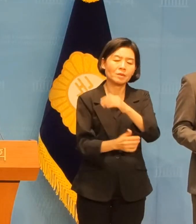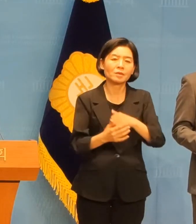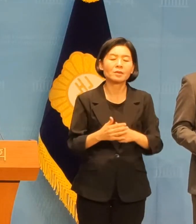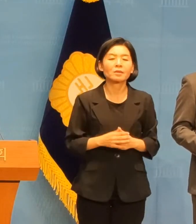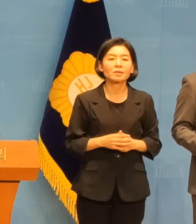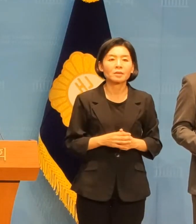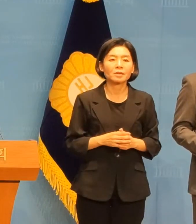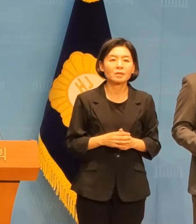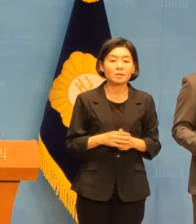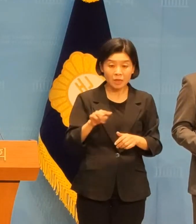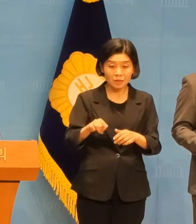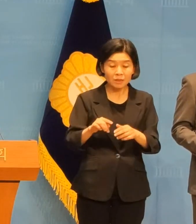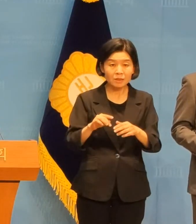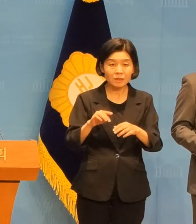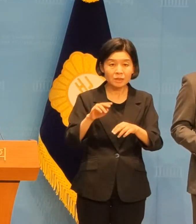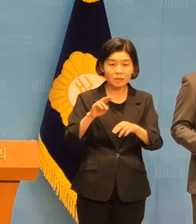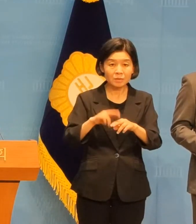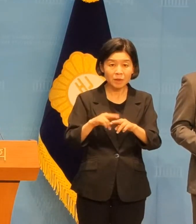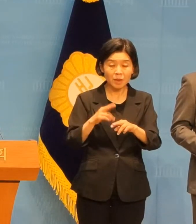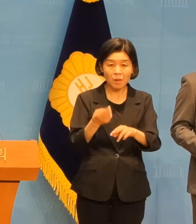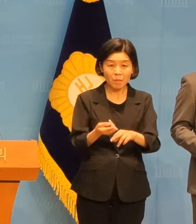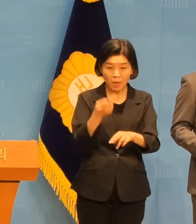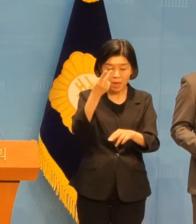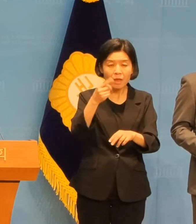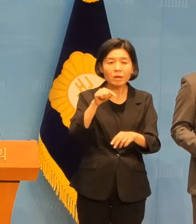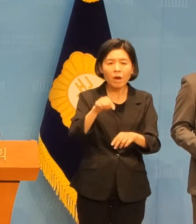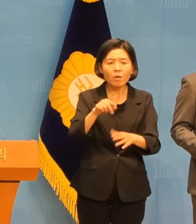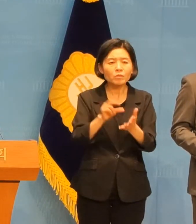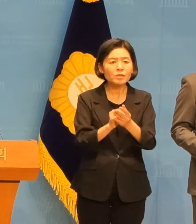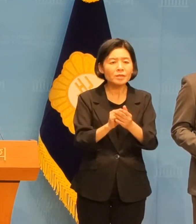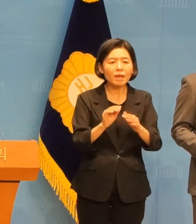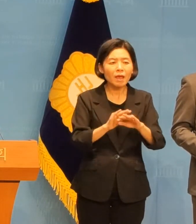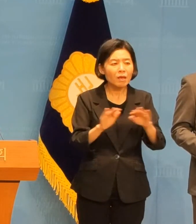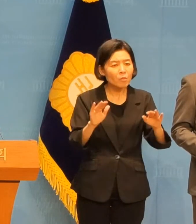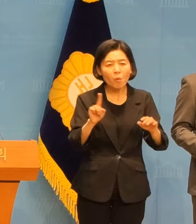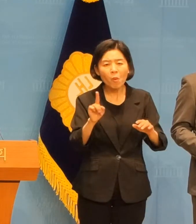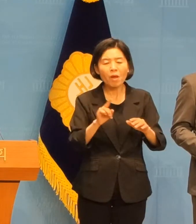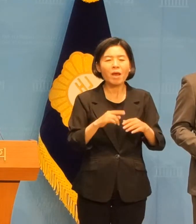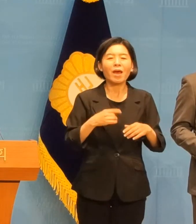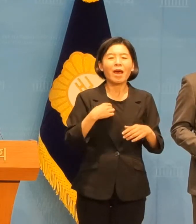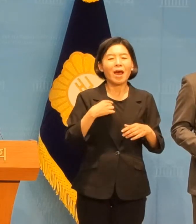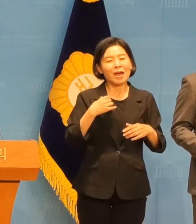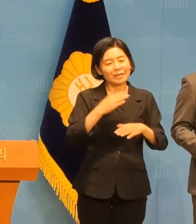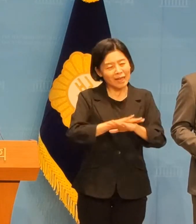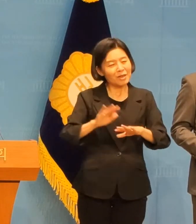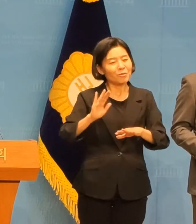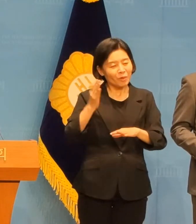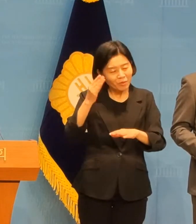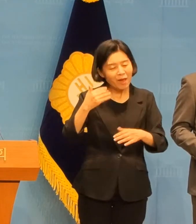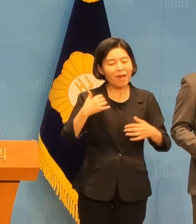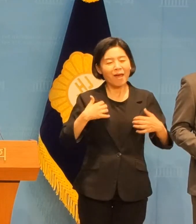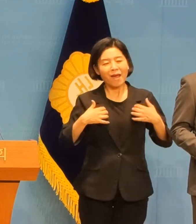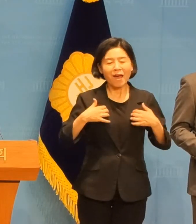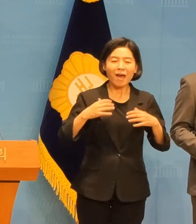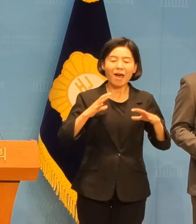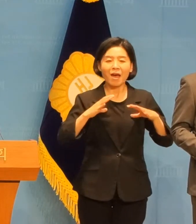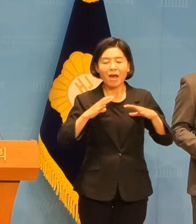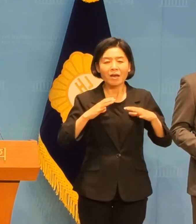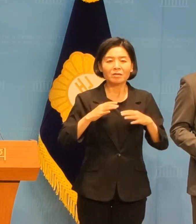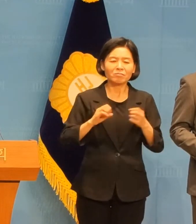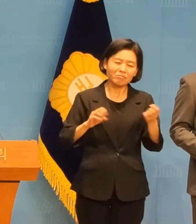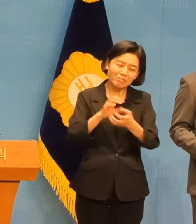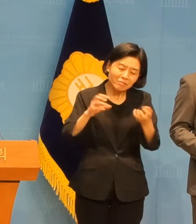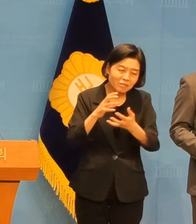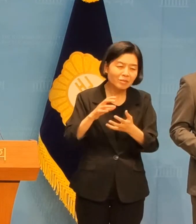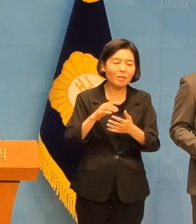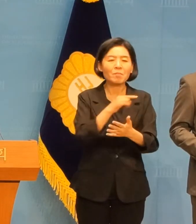모순되게도 그 공백을 채운 건 김칫국 외교, 자중질환 외교, 소음궁예 외교, 마이너스